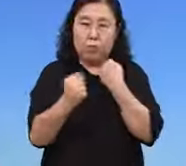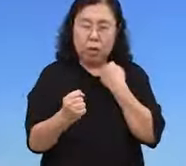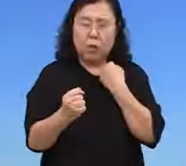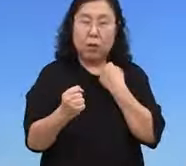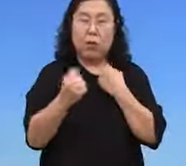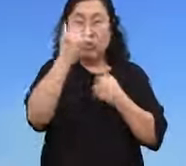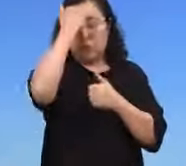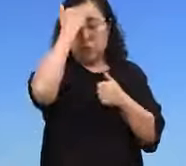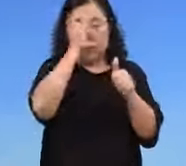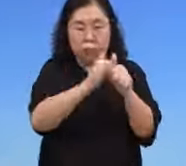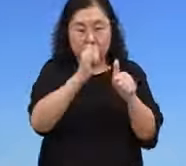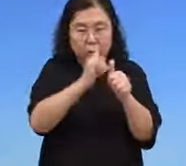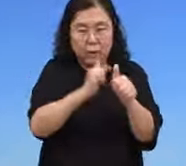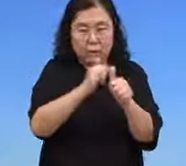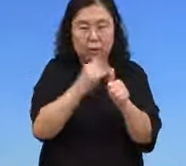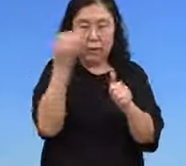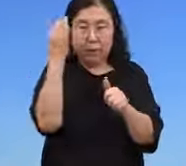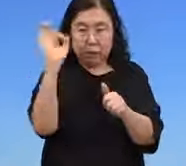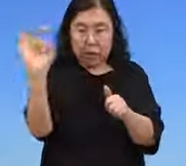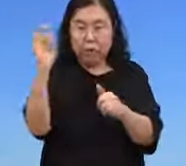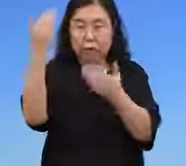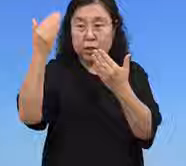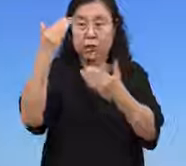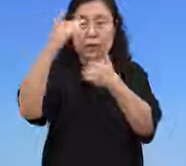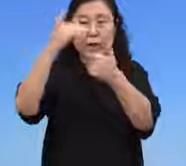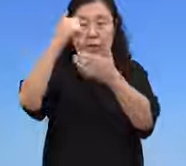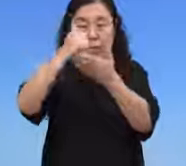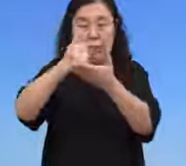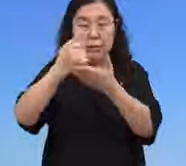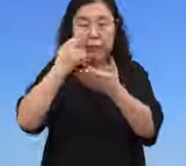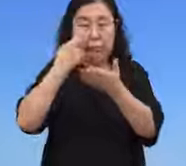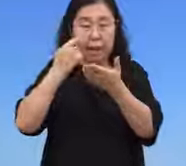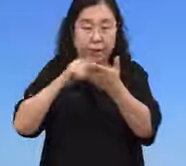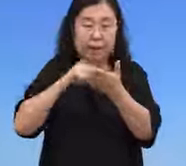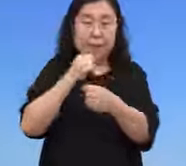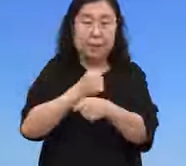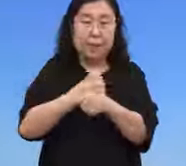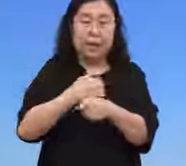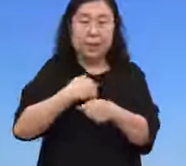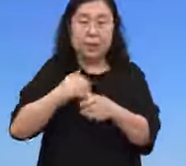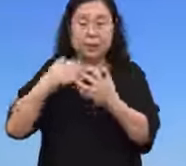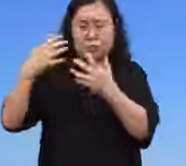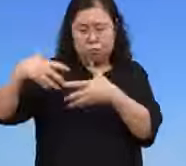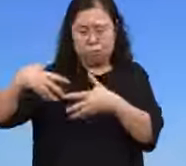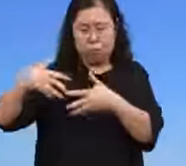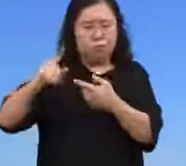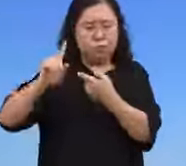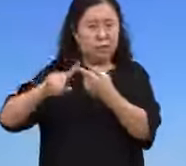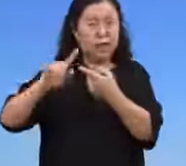발견해요. 제가 그 대표적인 사람 아닙니까? 자격이 없는데,